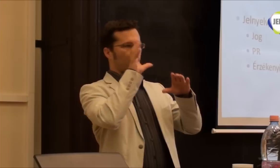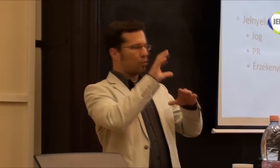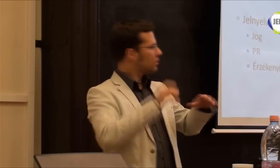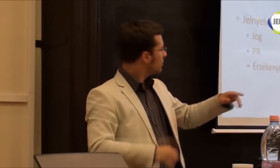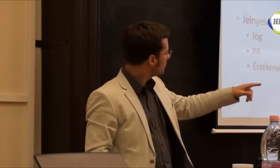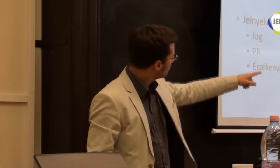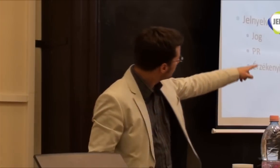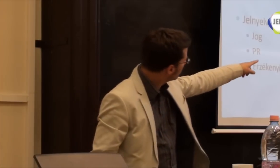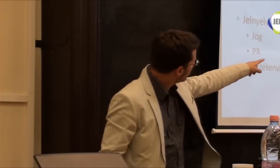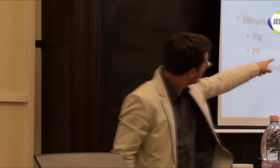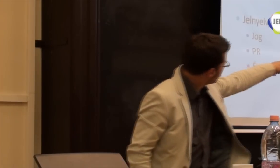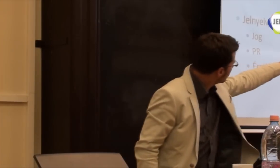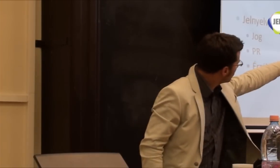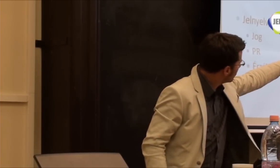100%-os igen szavazatokkal